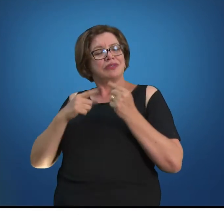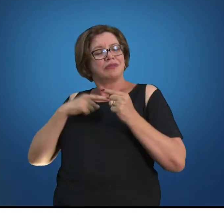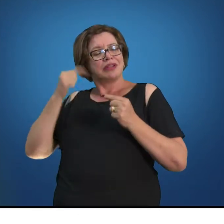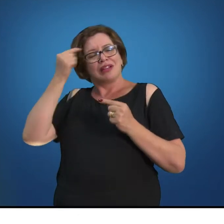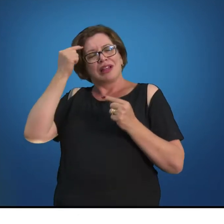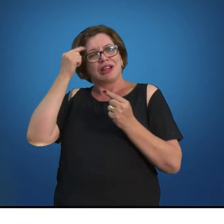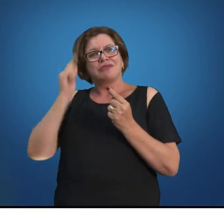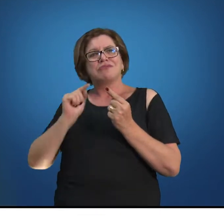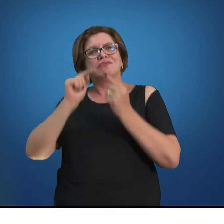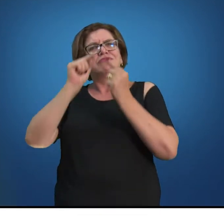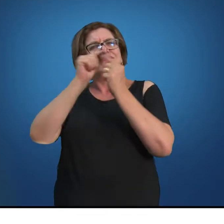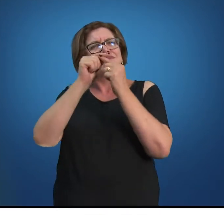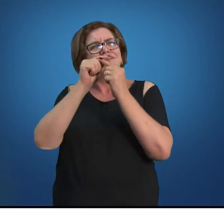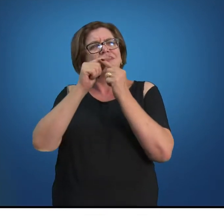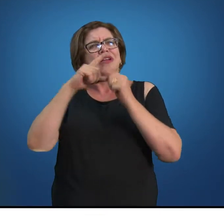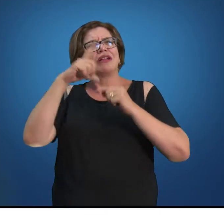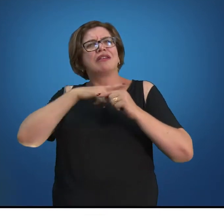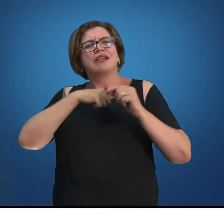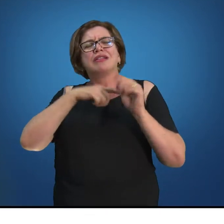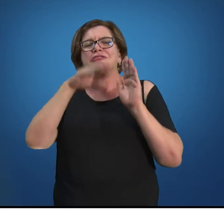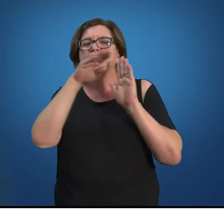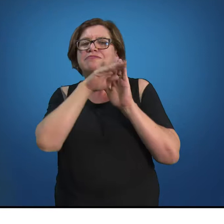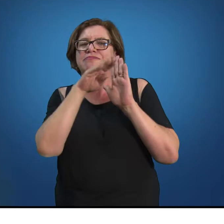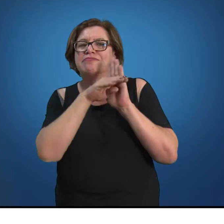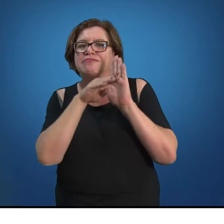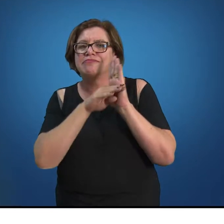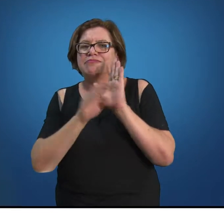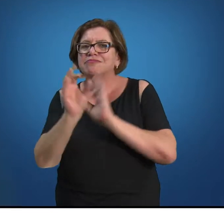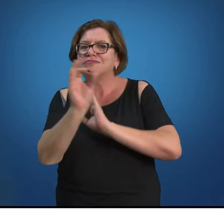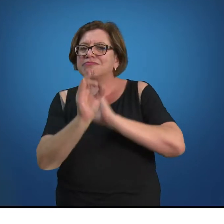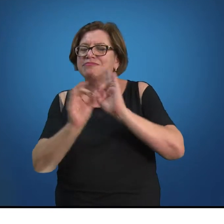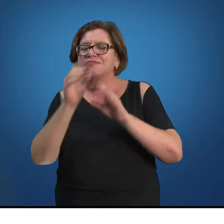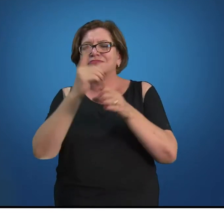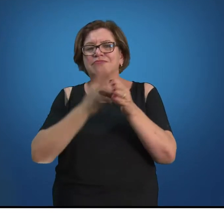de planejamento e gestão urbanos.